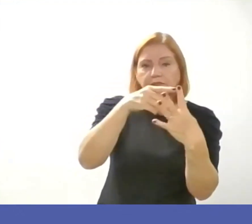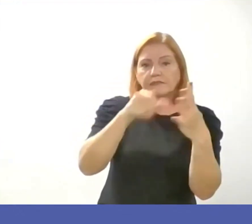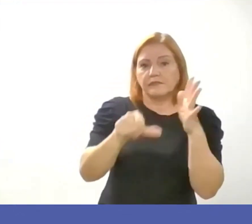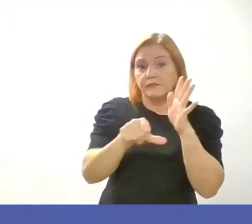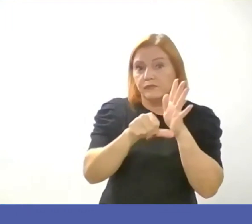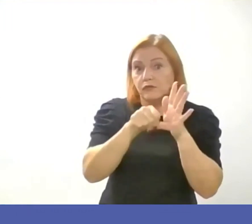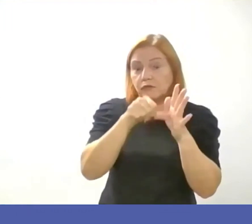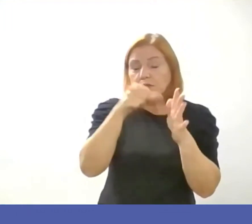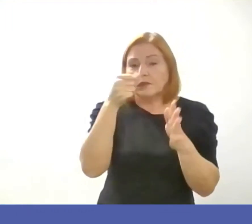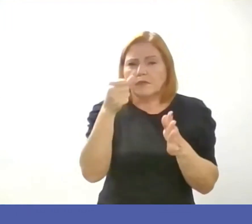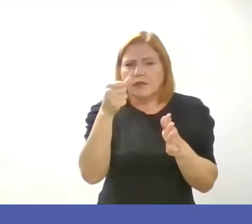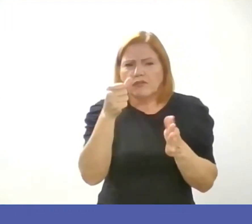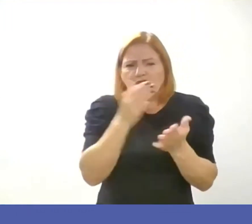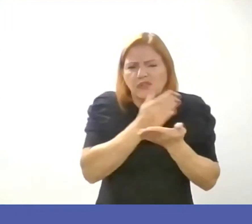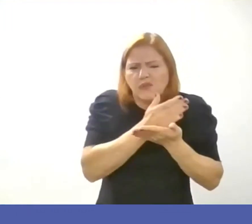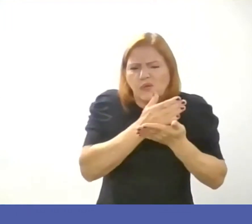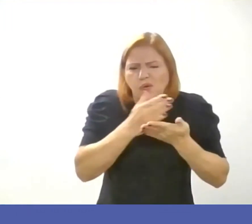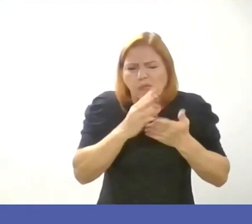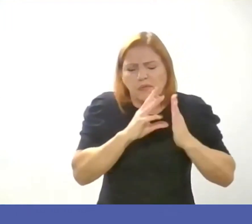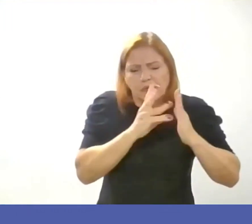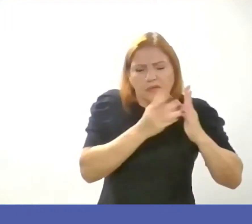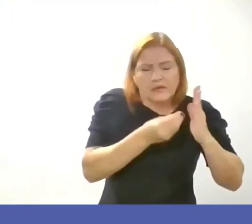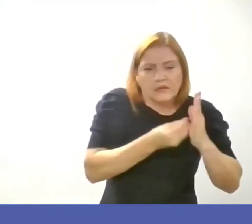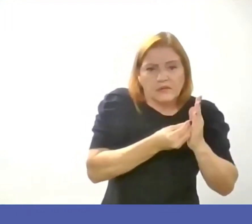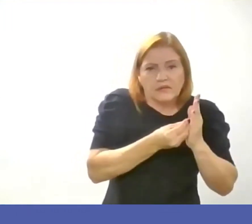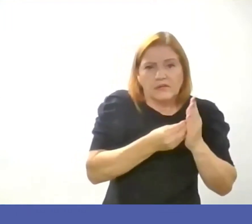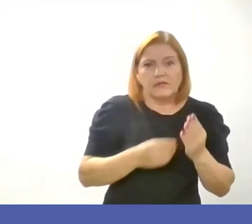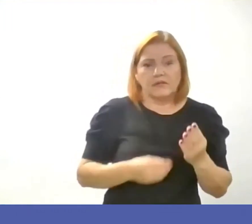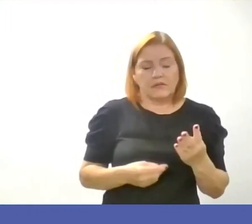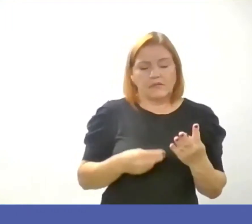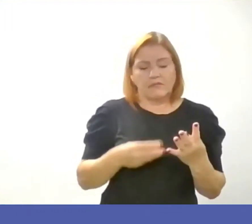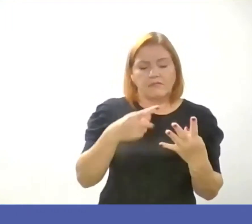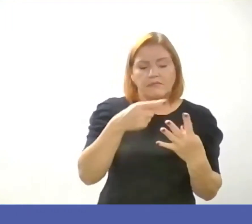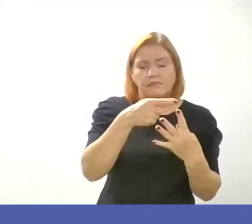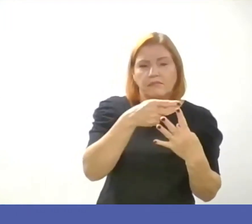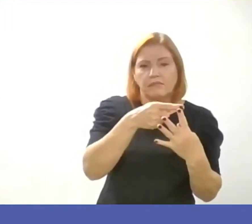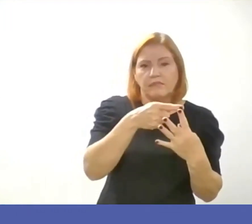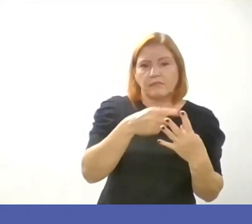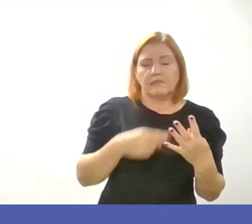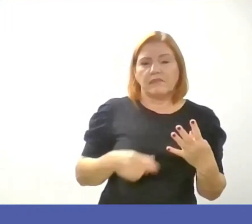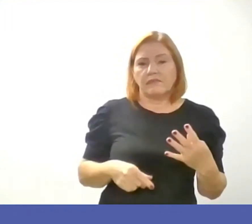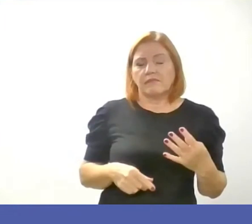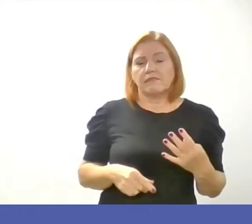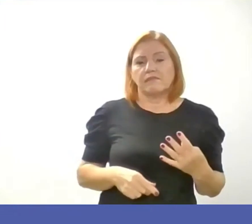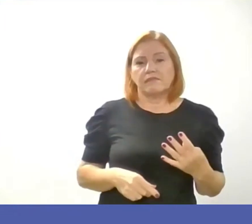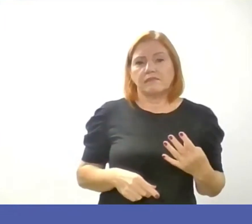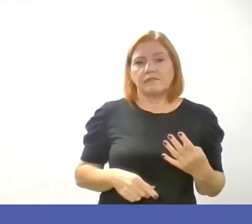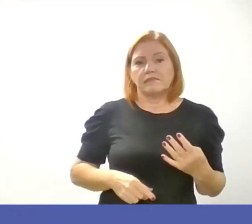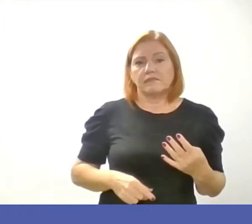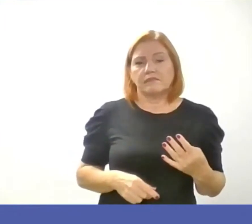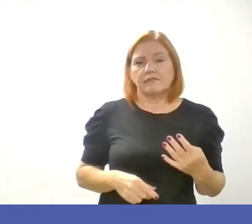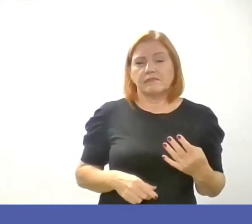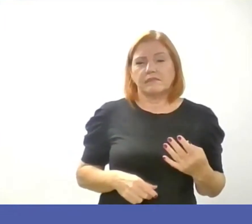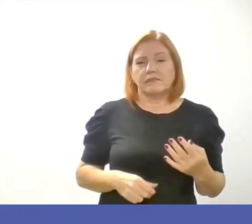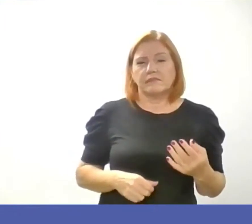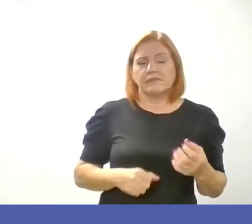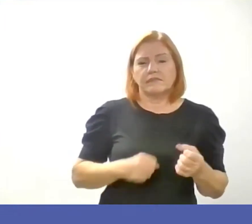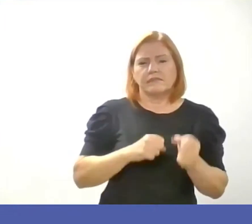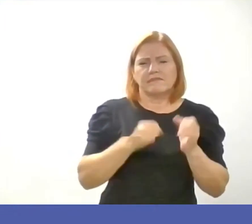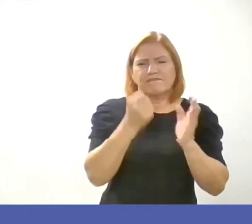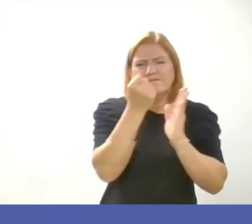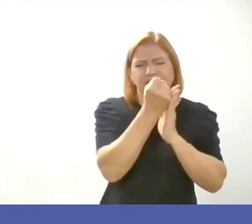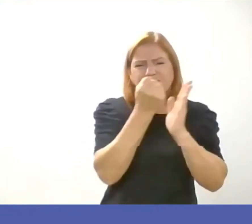igreja trabalharam 3 horas. Não significa, se você pegar 20 séculos, 2000 anos da era da